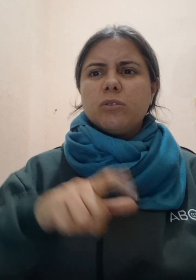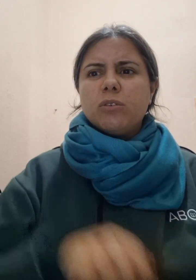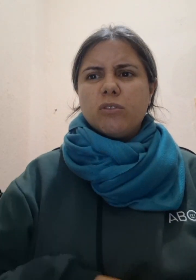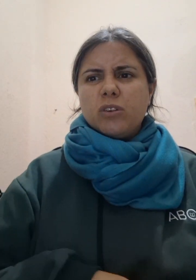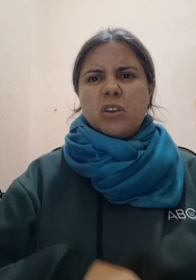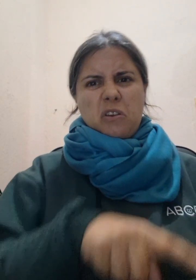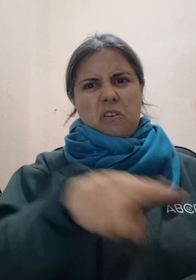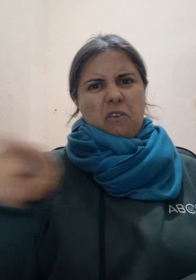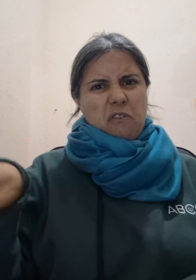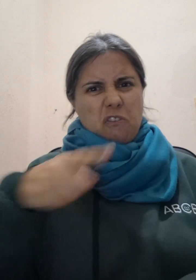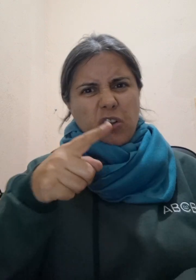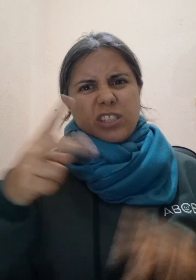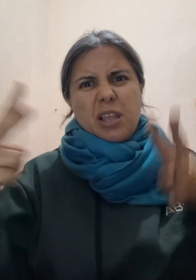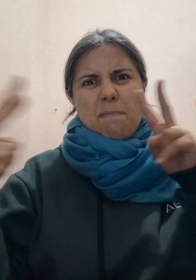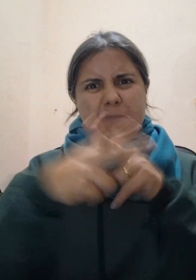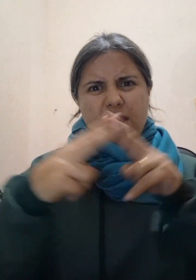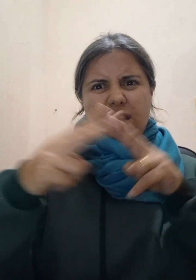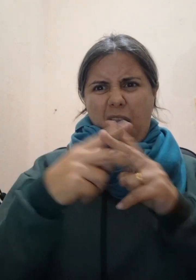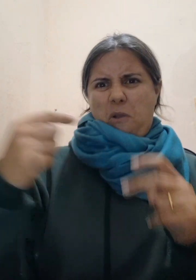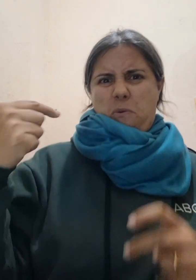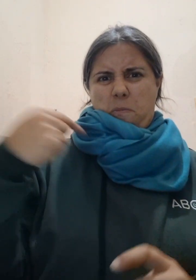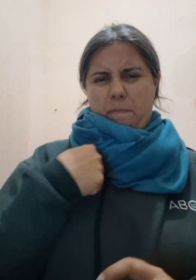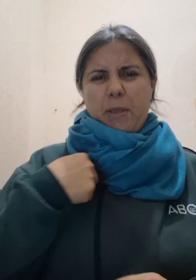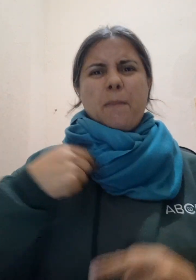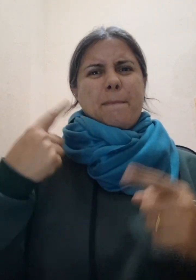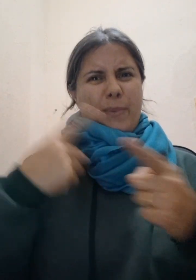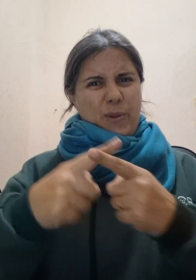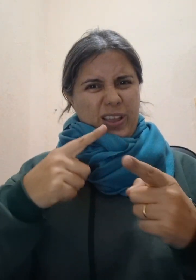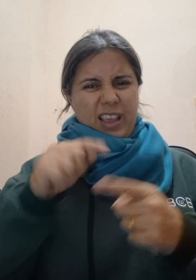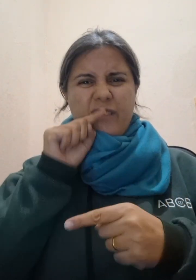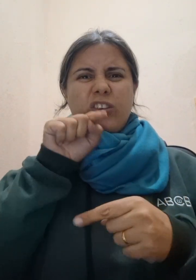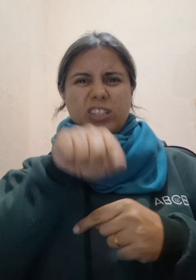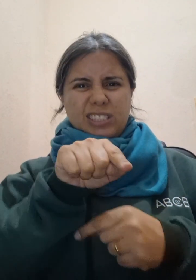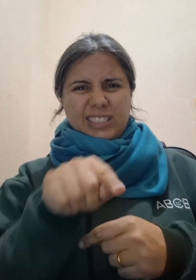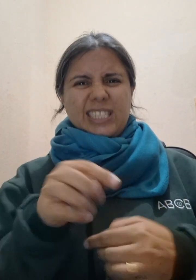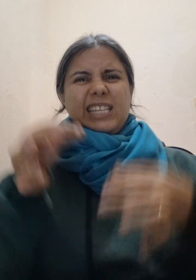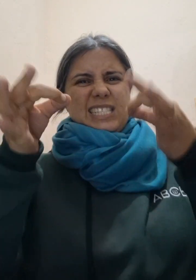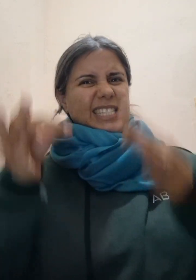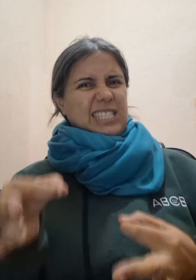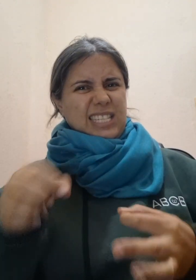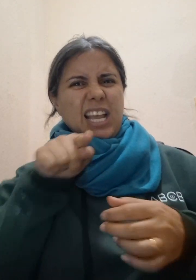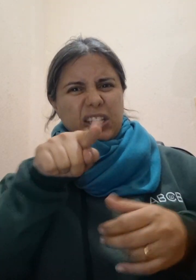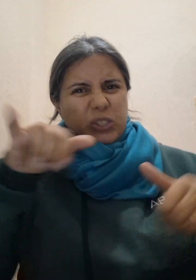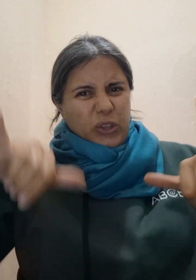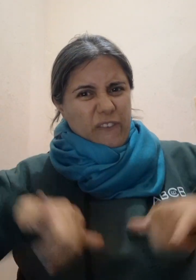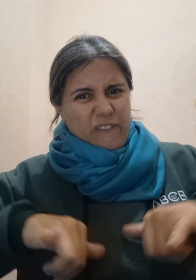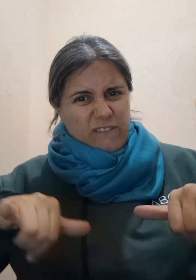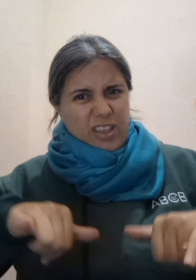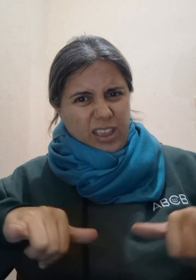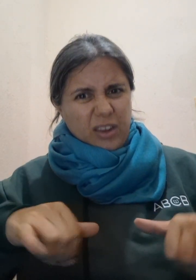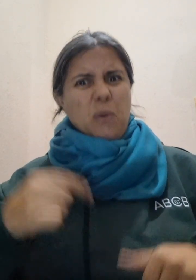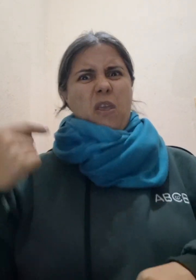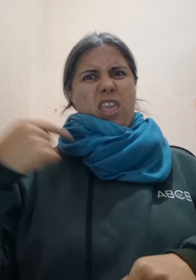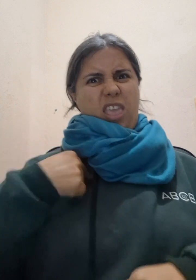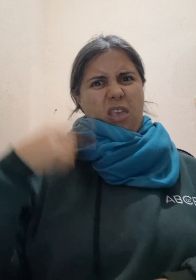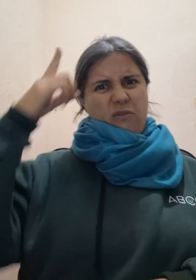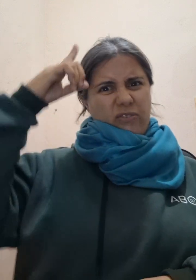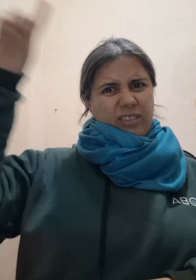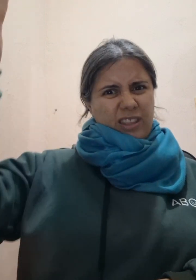Depois, lá em Jó, capítulo 40, versículo 1 e 2. O Senhor falou de novo para Jó.